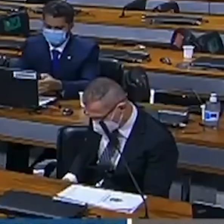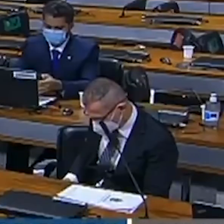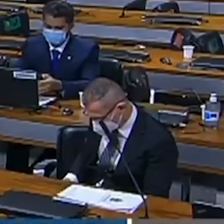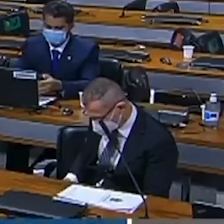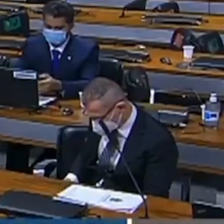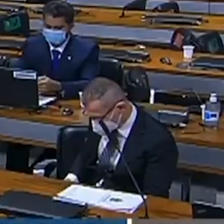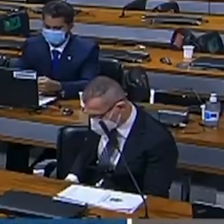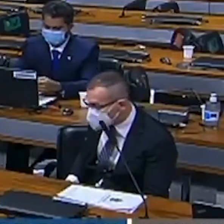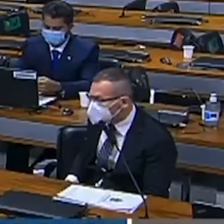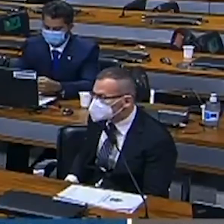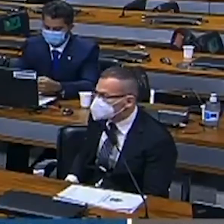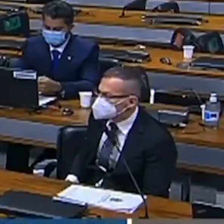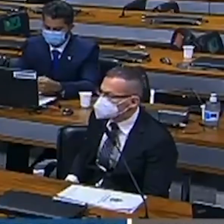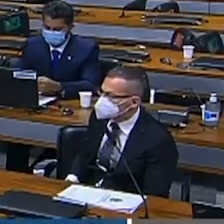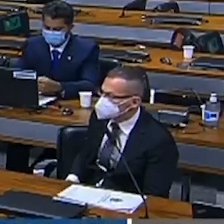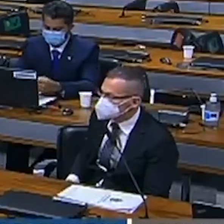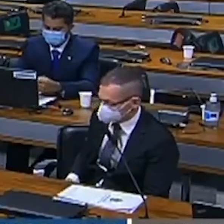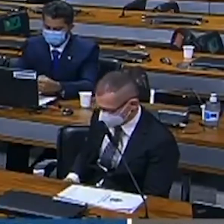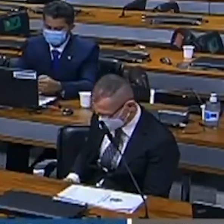diria para o senador?